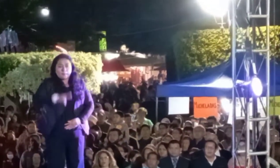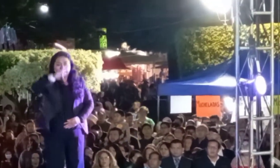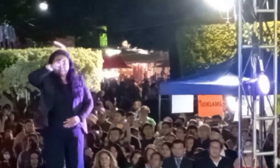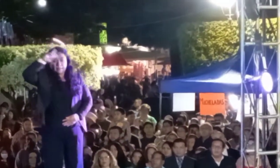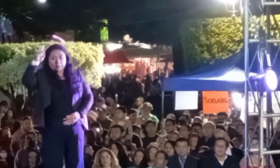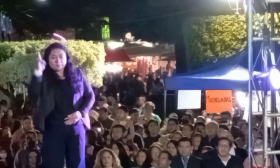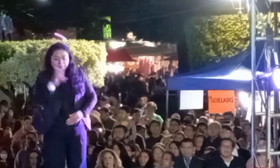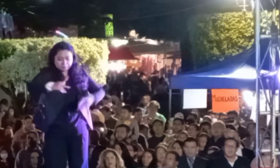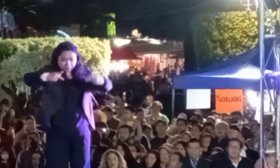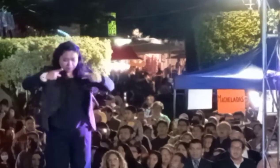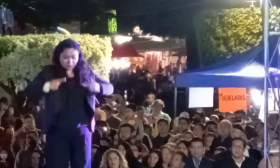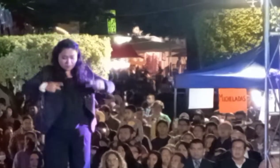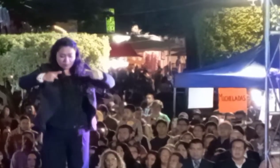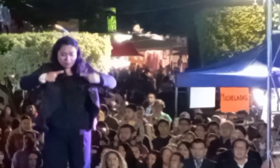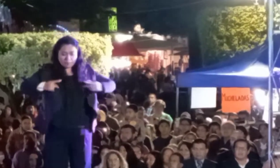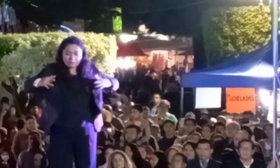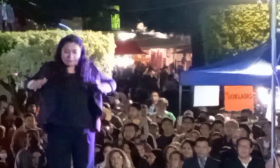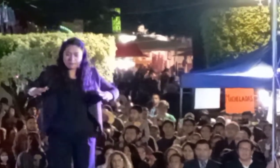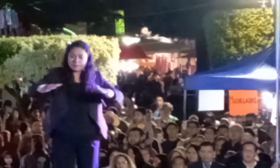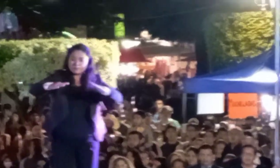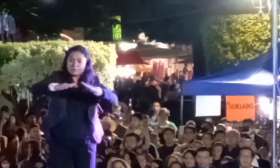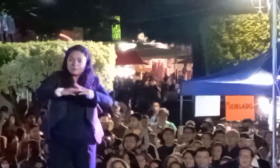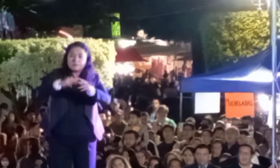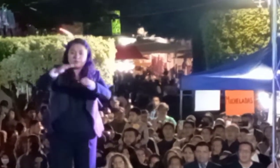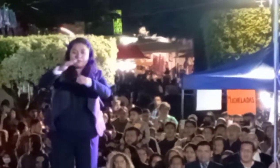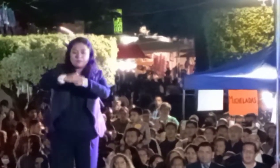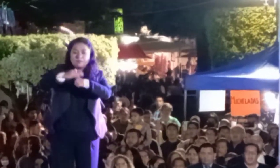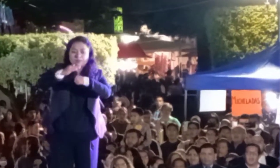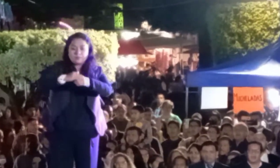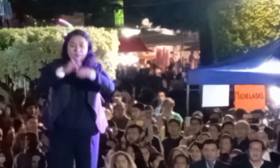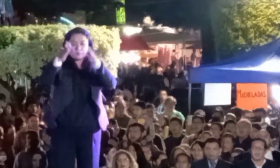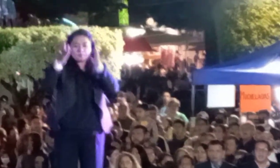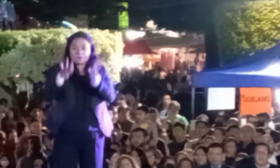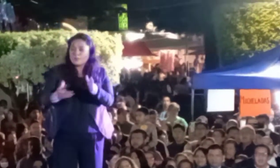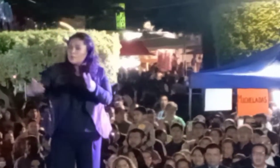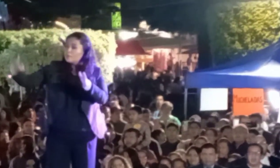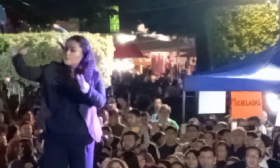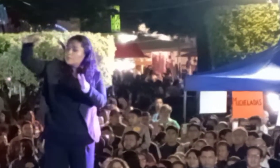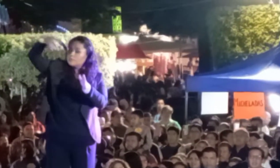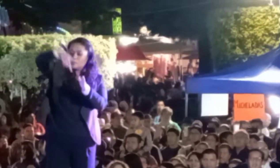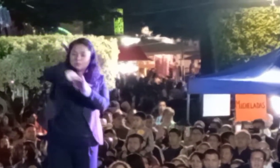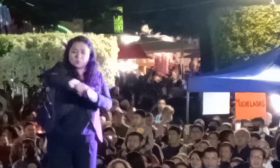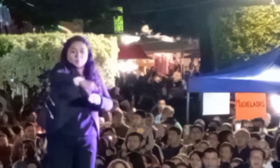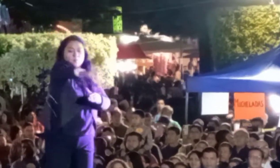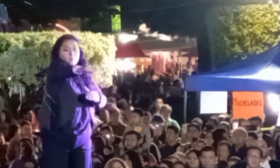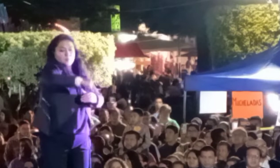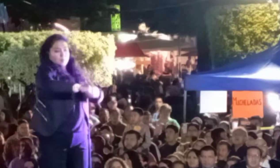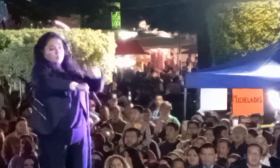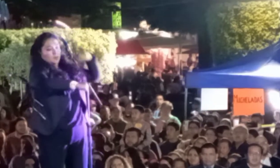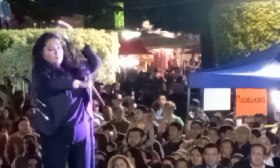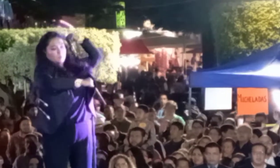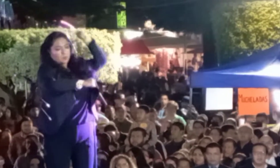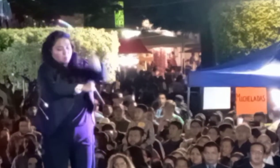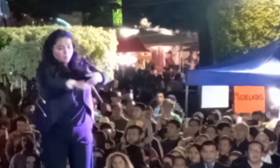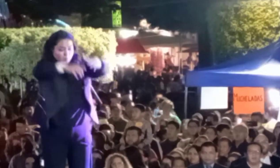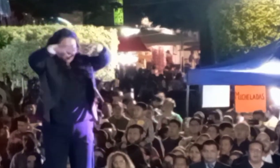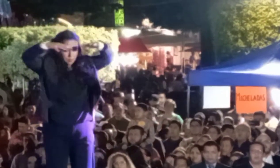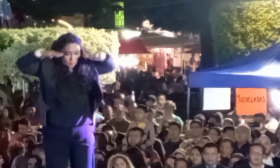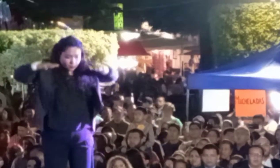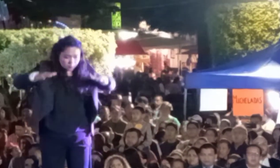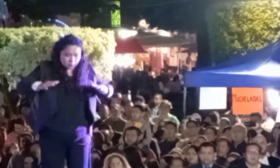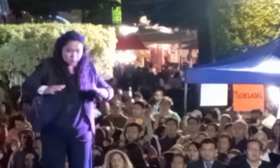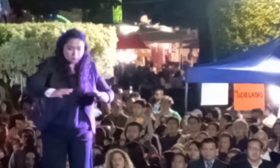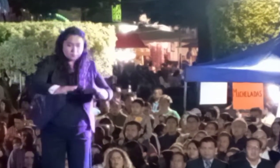¿verdad? Sí cabe mencionar que los talleres que damos son básicos, ¿verdad? Son básicos para que la población, los docentes y